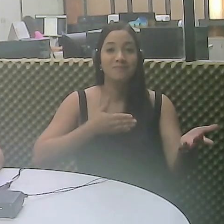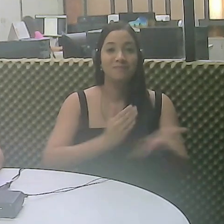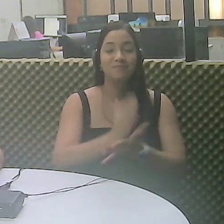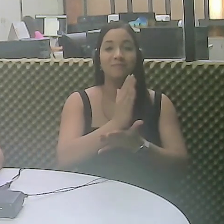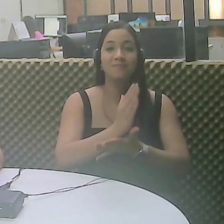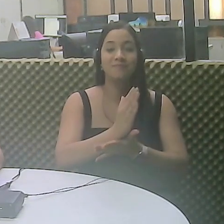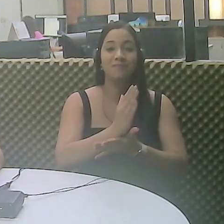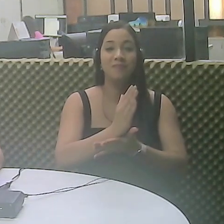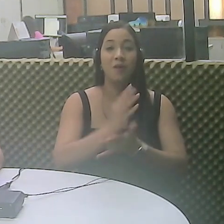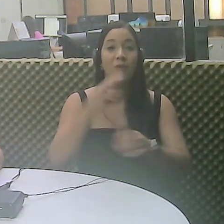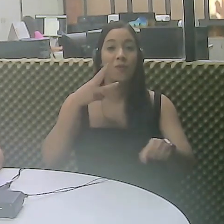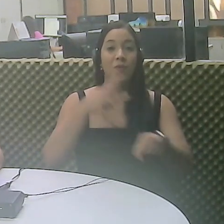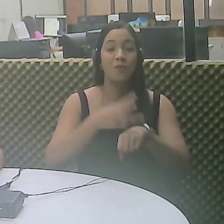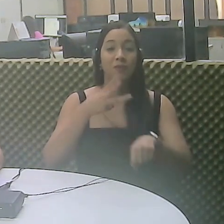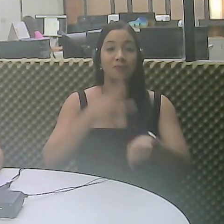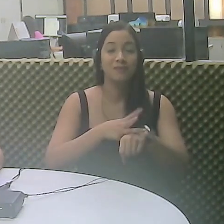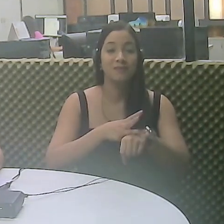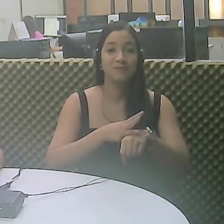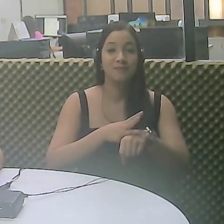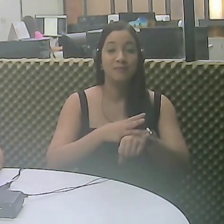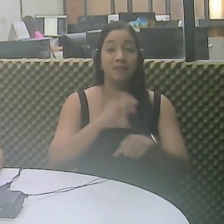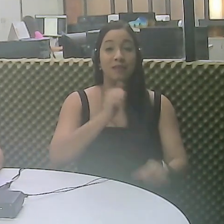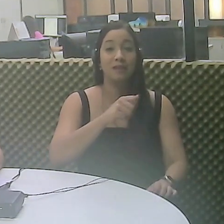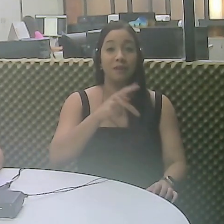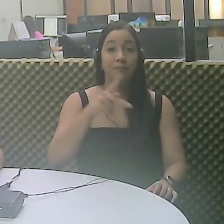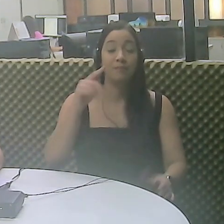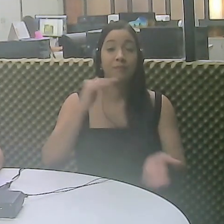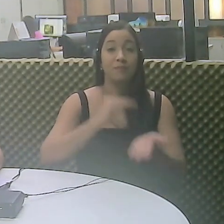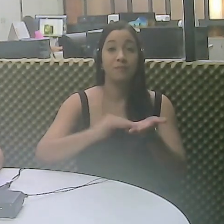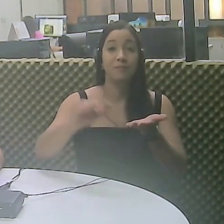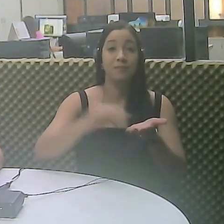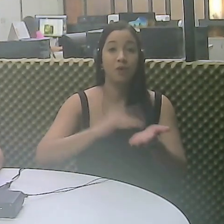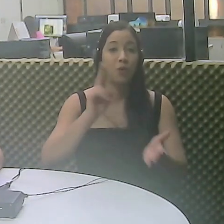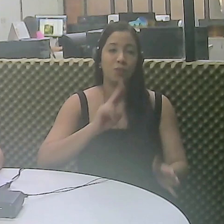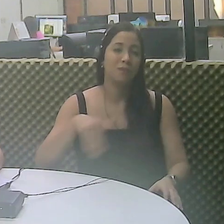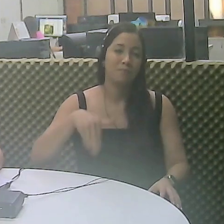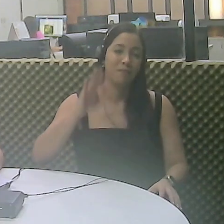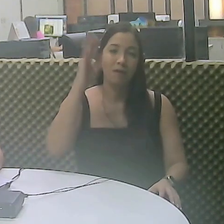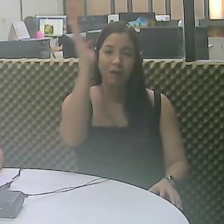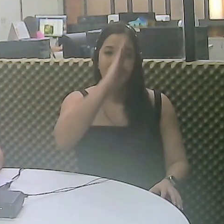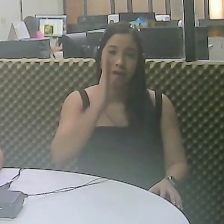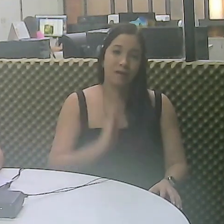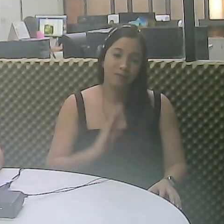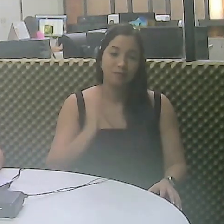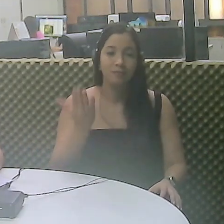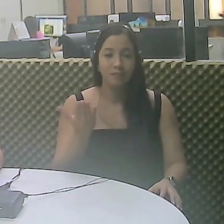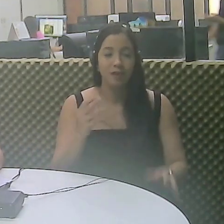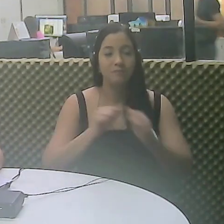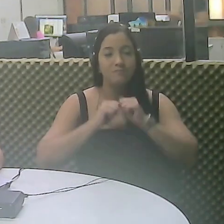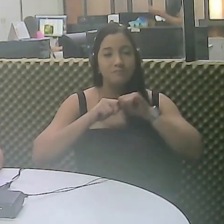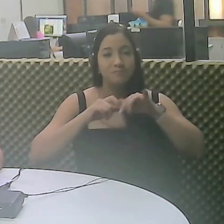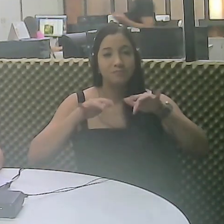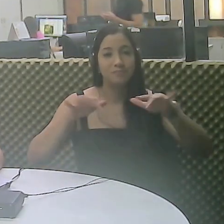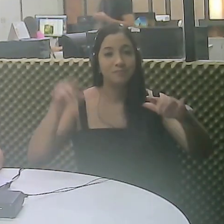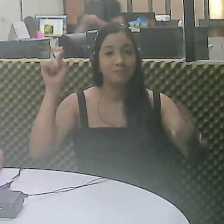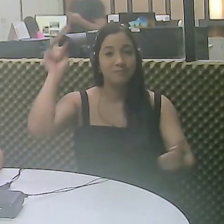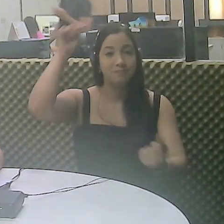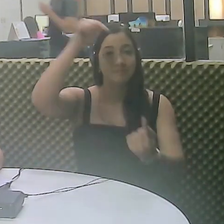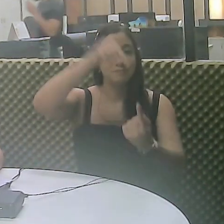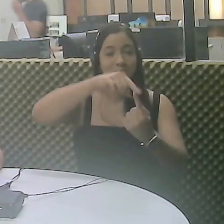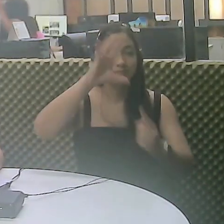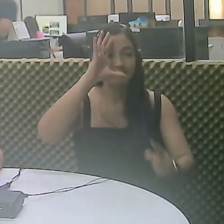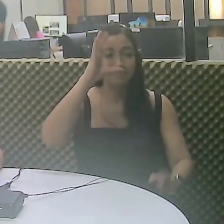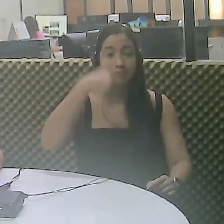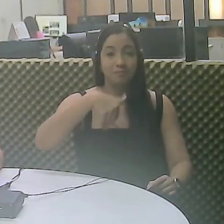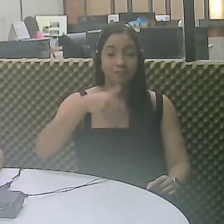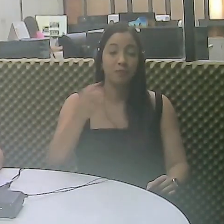dos canais pelo WhatsApp. O aplicativo de mensagens é o mais utilizado no Brasil e essa abrangência é determinante para o lançamento